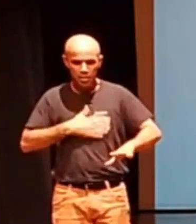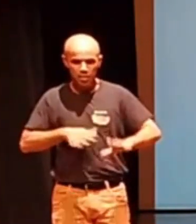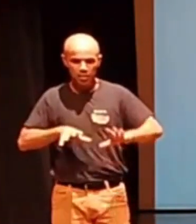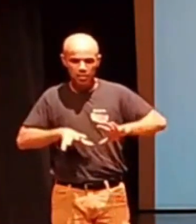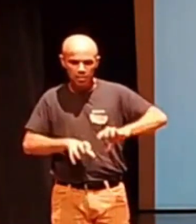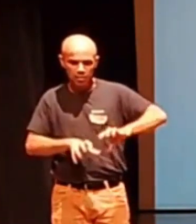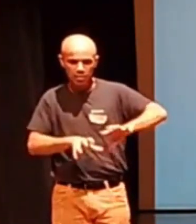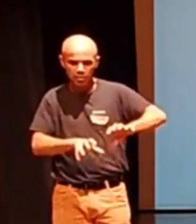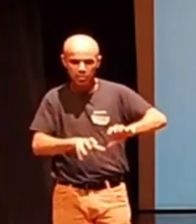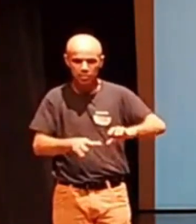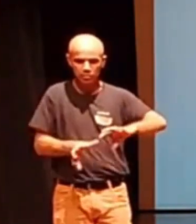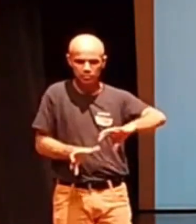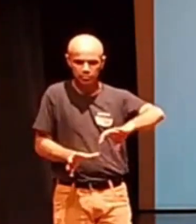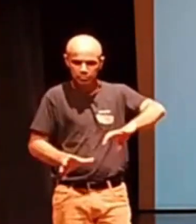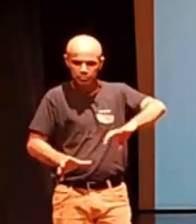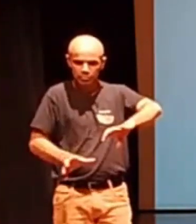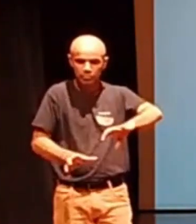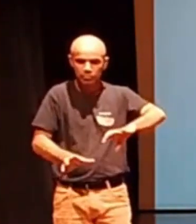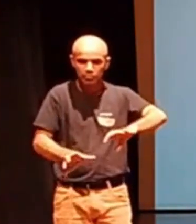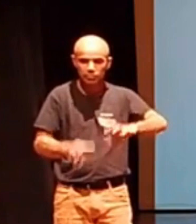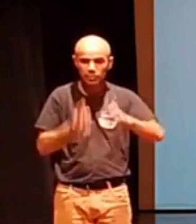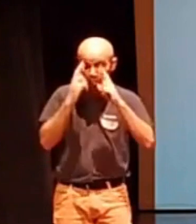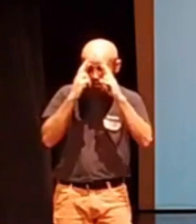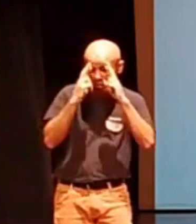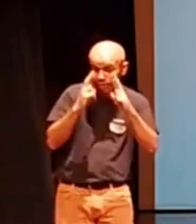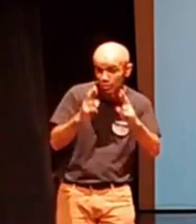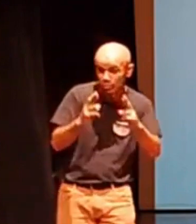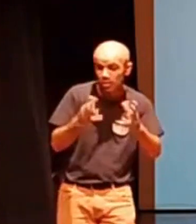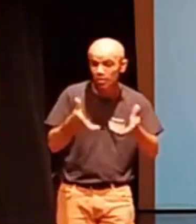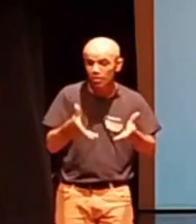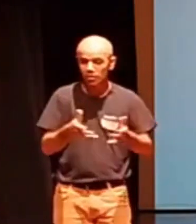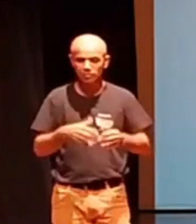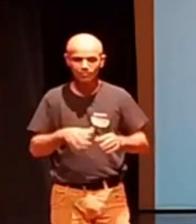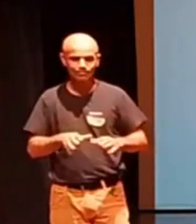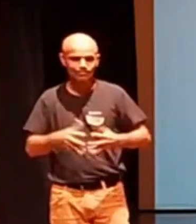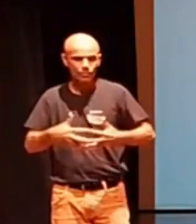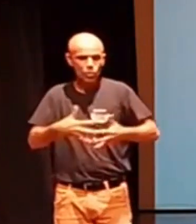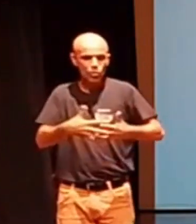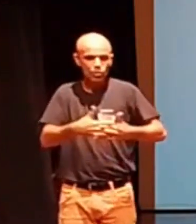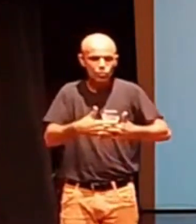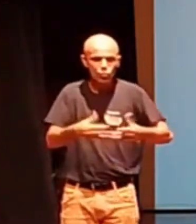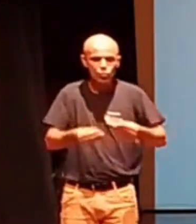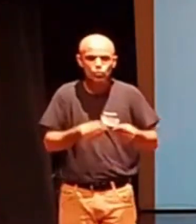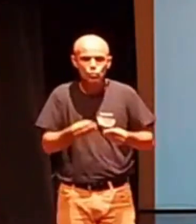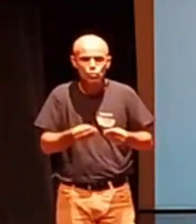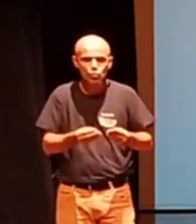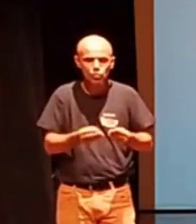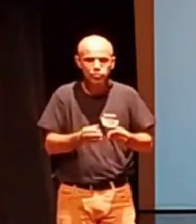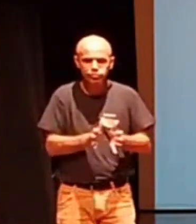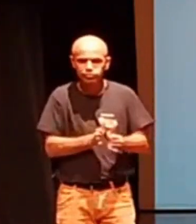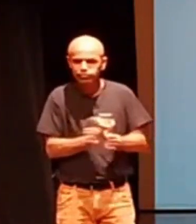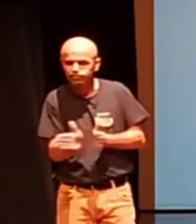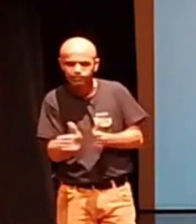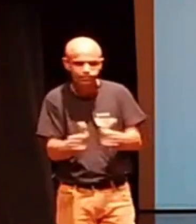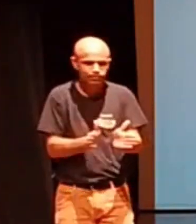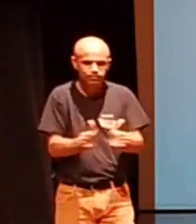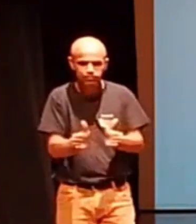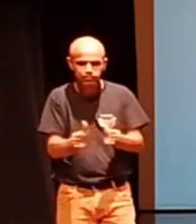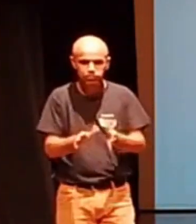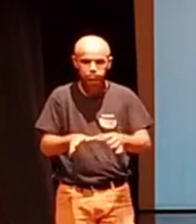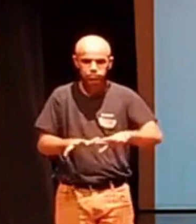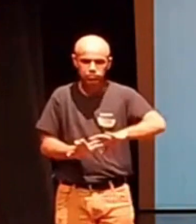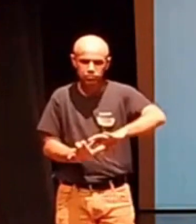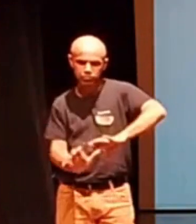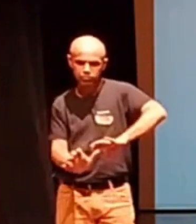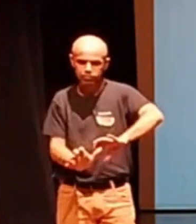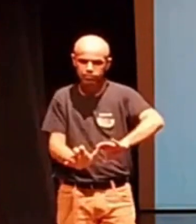de manobras, onde a gente respeita a origem e inserção desse músculo, o sentido desse músculo, dando bom sentido para